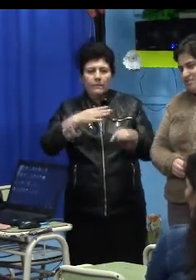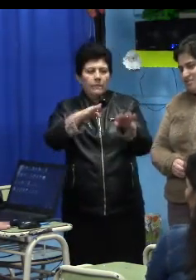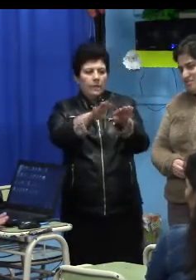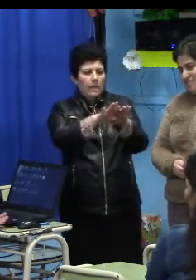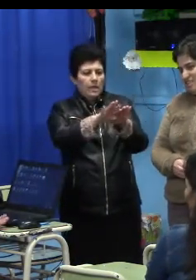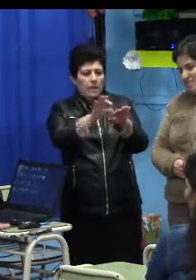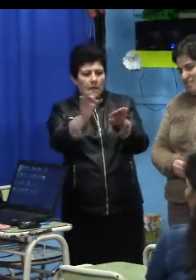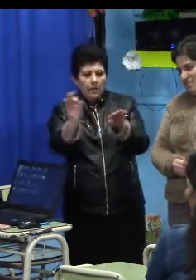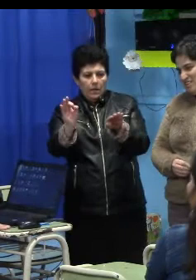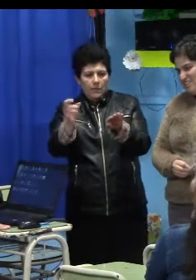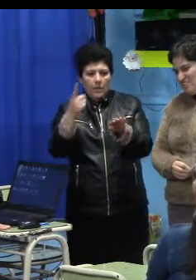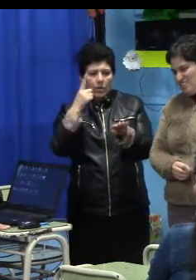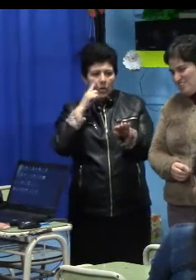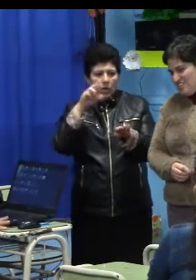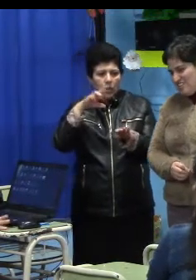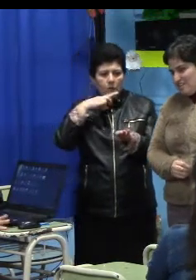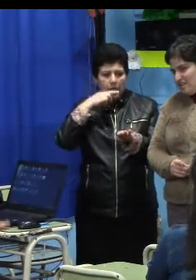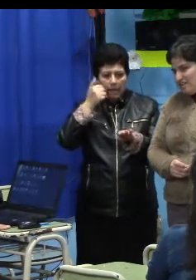Iván, lo tengo que decir,